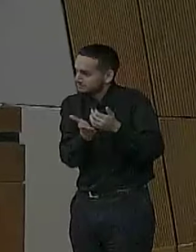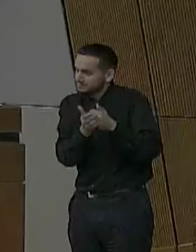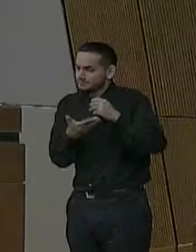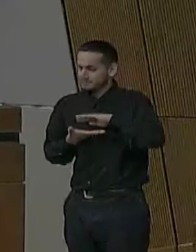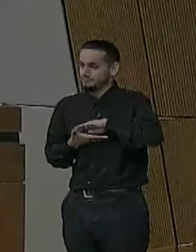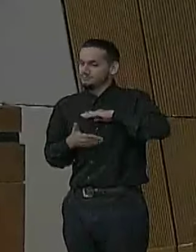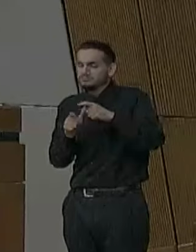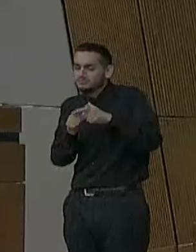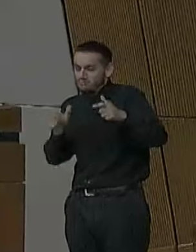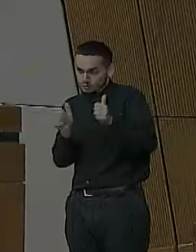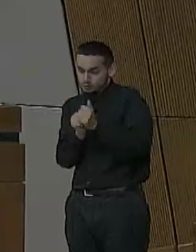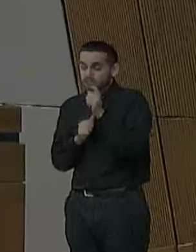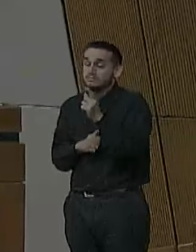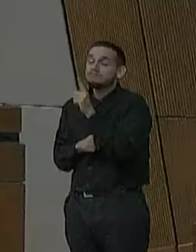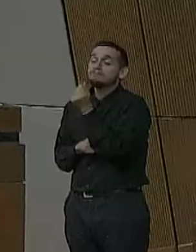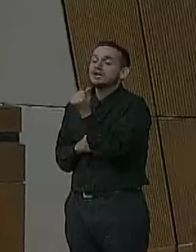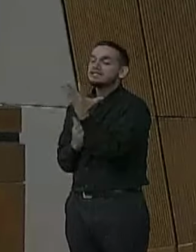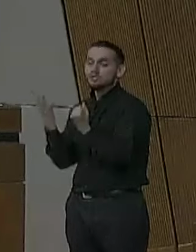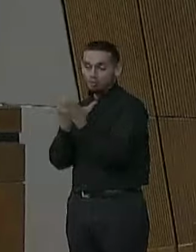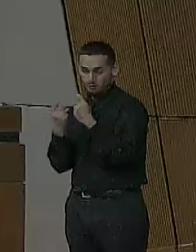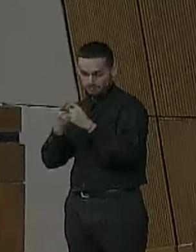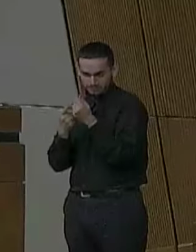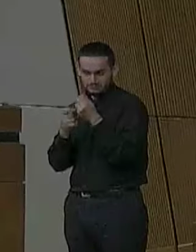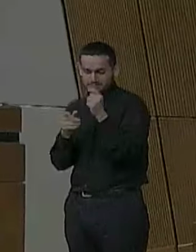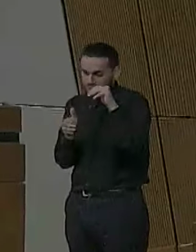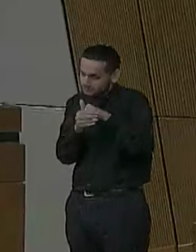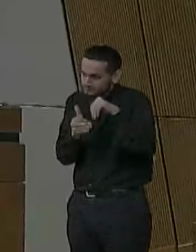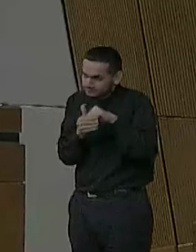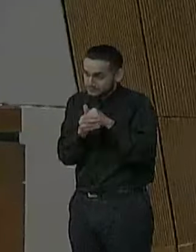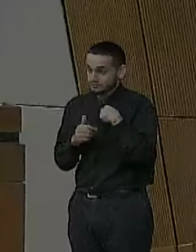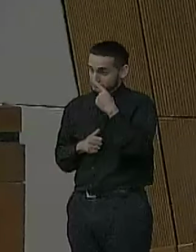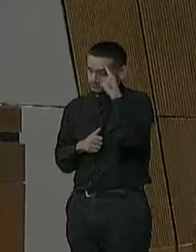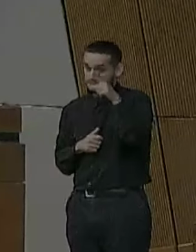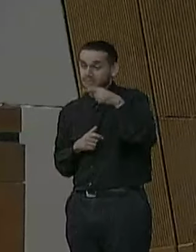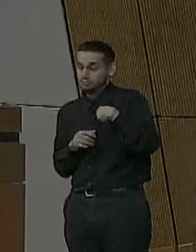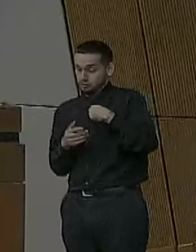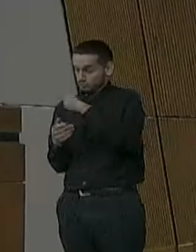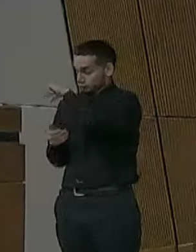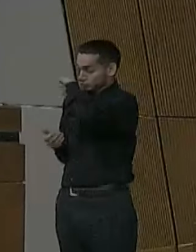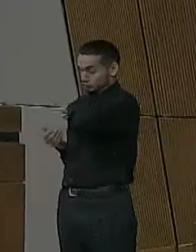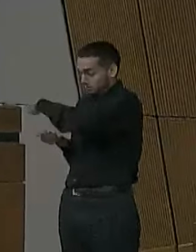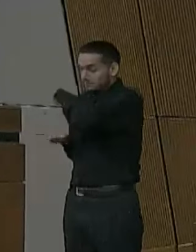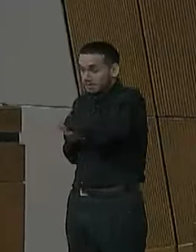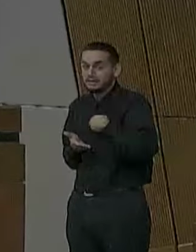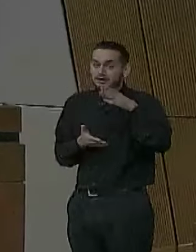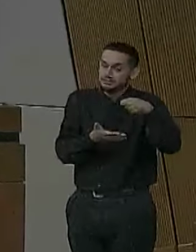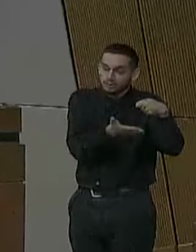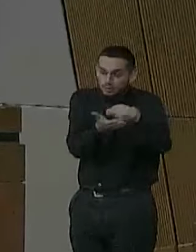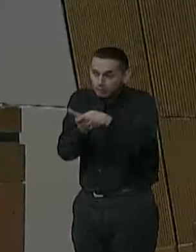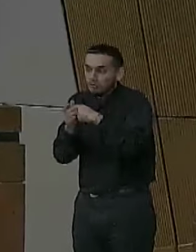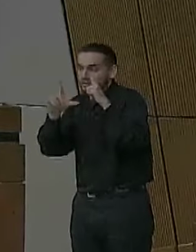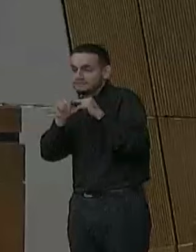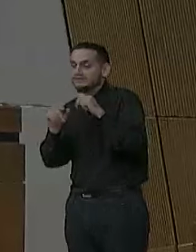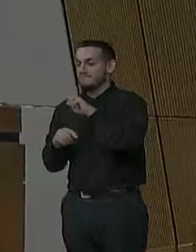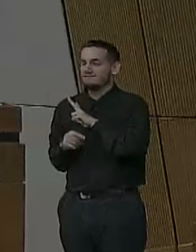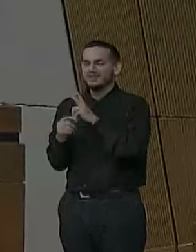También tenemos el crecimiento económico circular. Sabemos la relación entre consumidor, empresa, factor humano. El factor